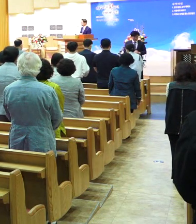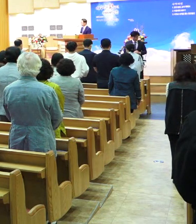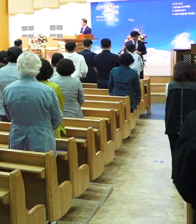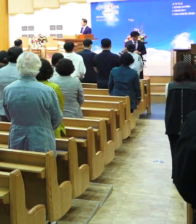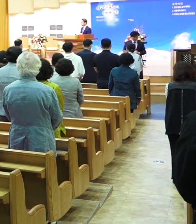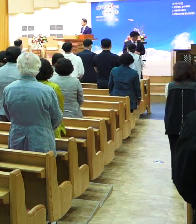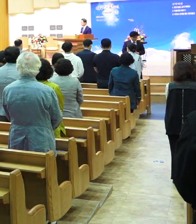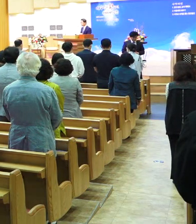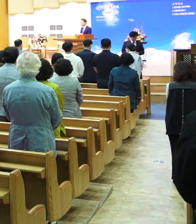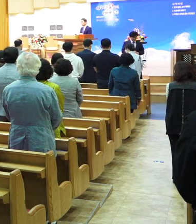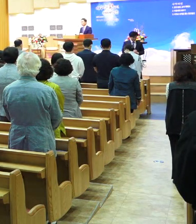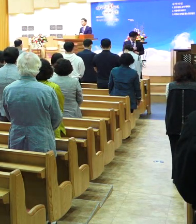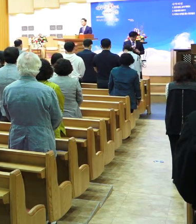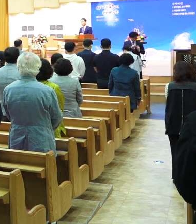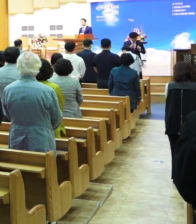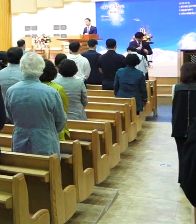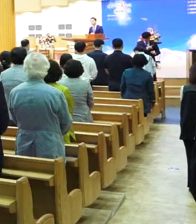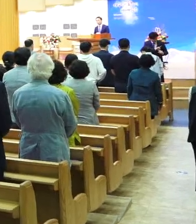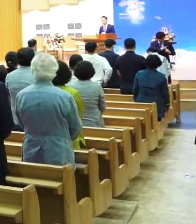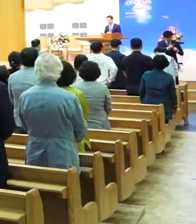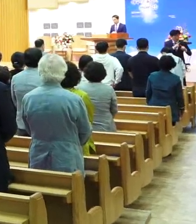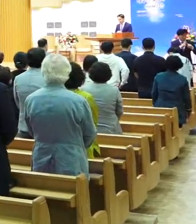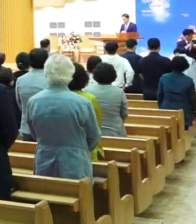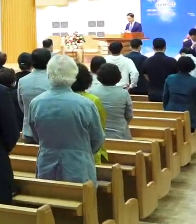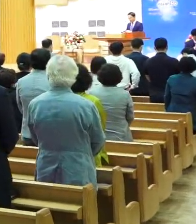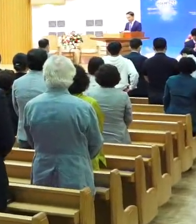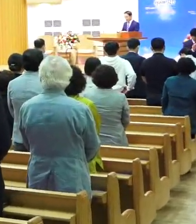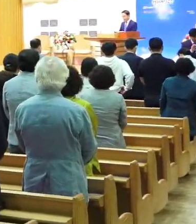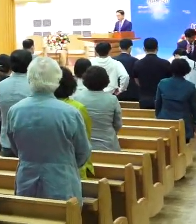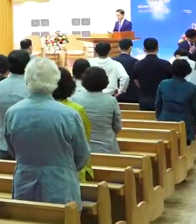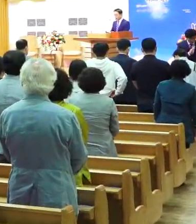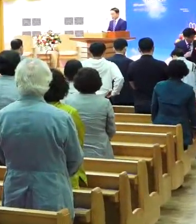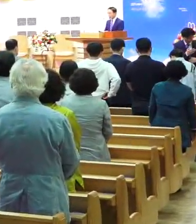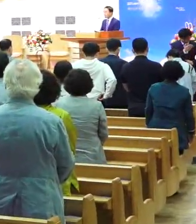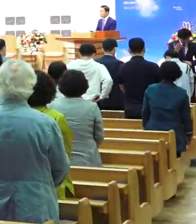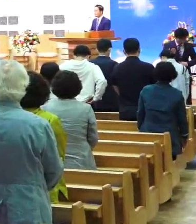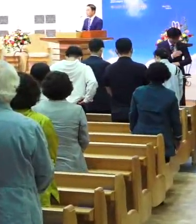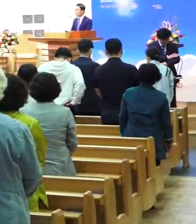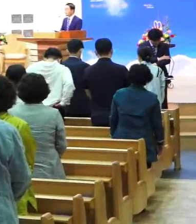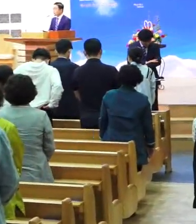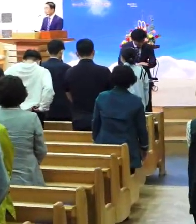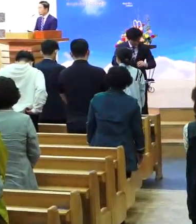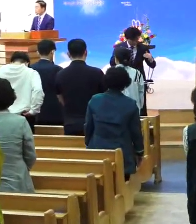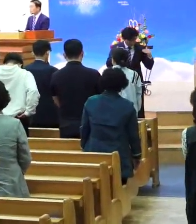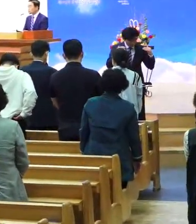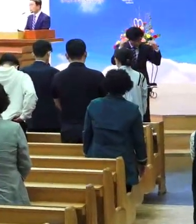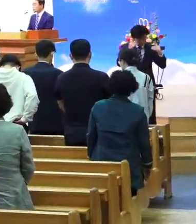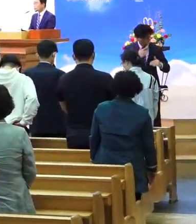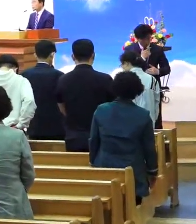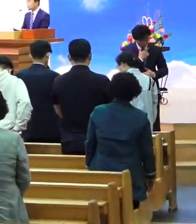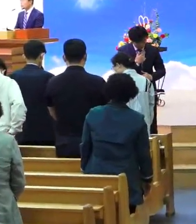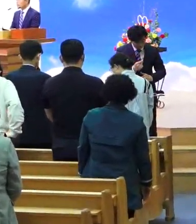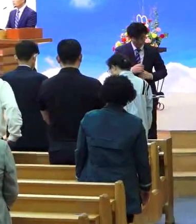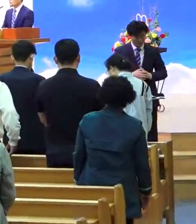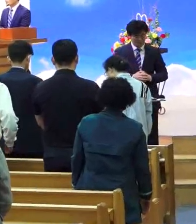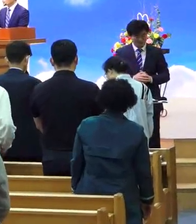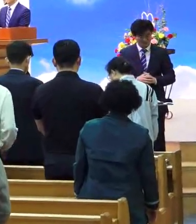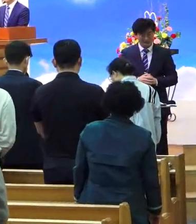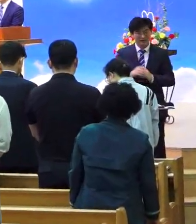수 있는 우리 영천제일의 우리 모든 분들 다 될 수 있기를 바랍니다. 한 주간 여러분 삶의